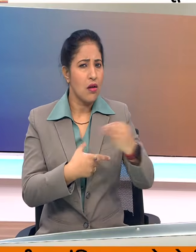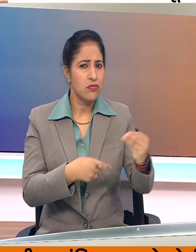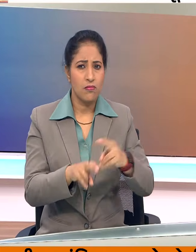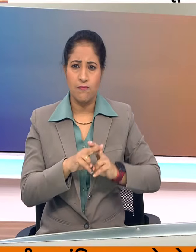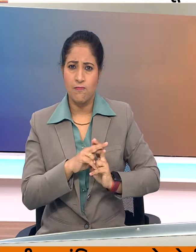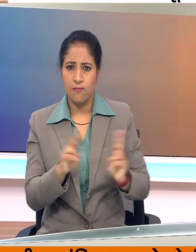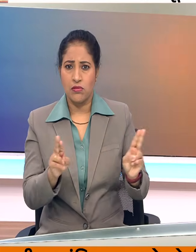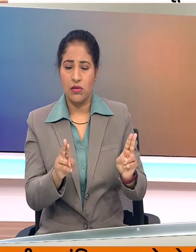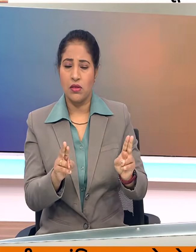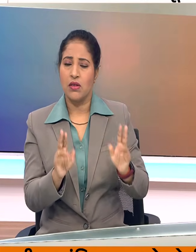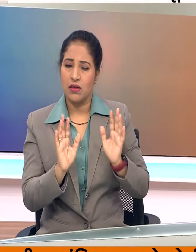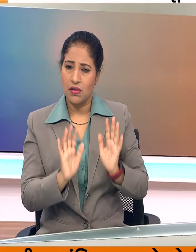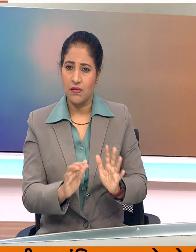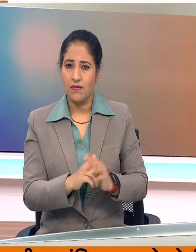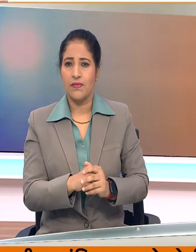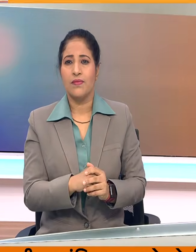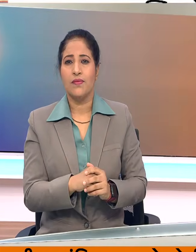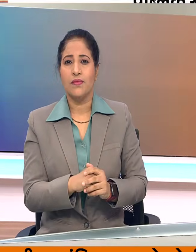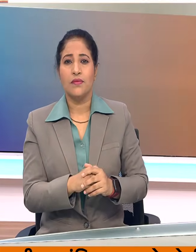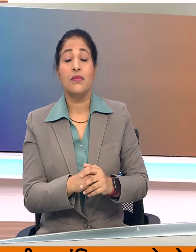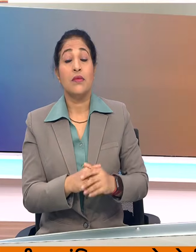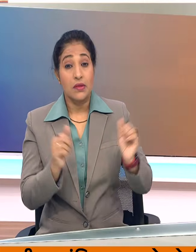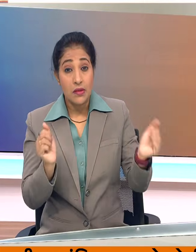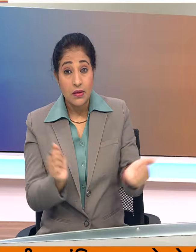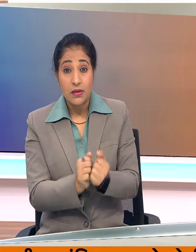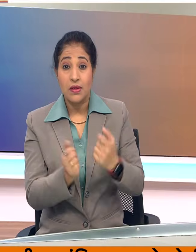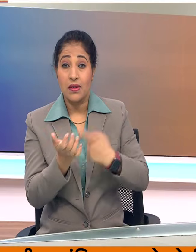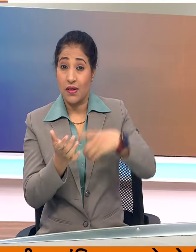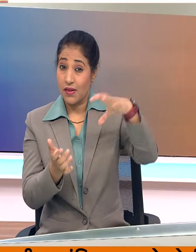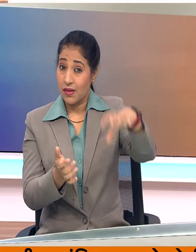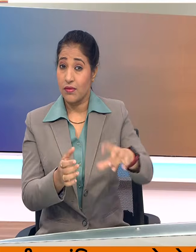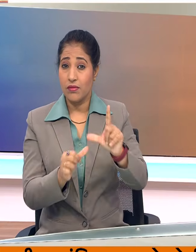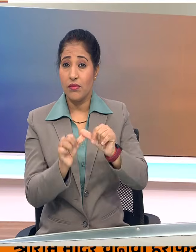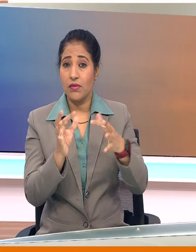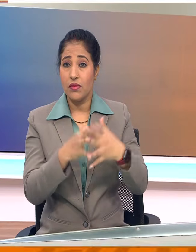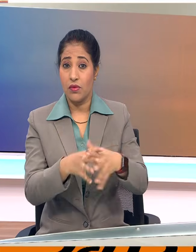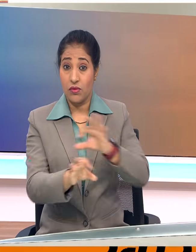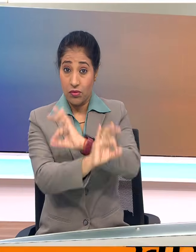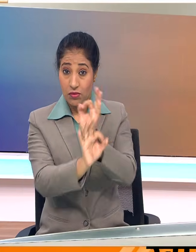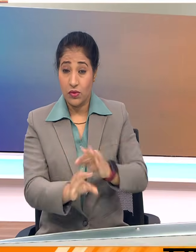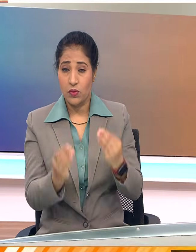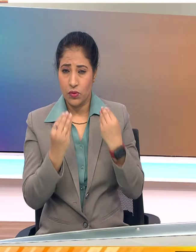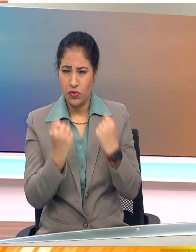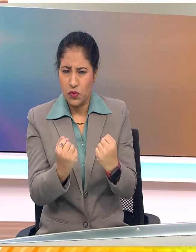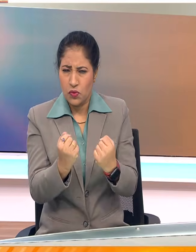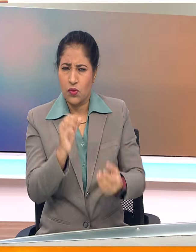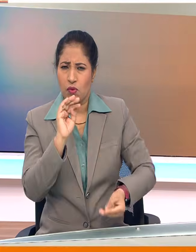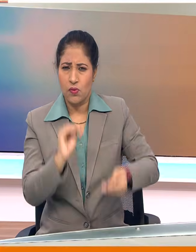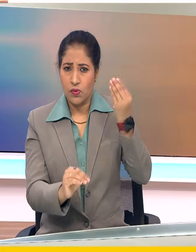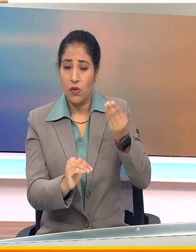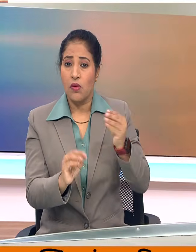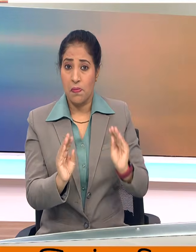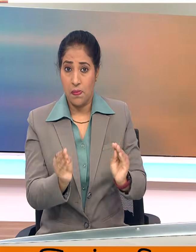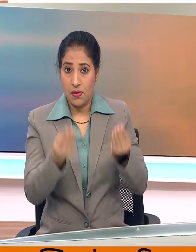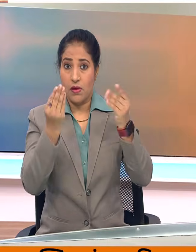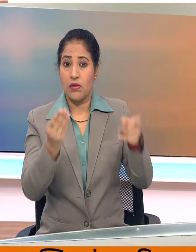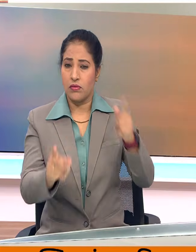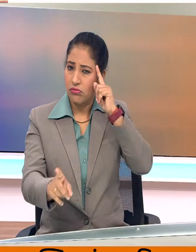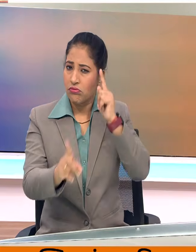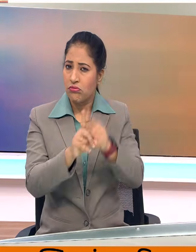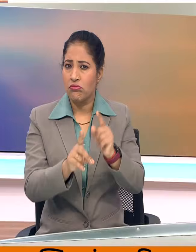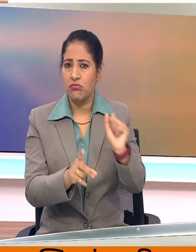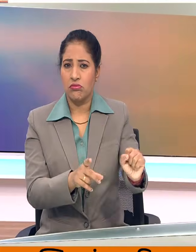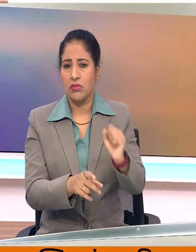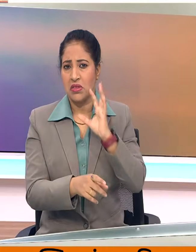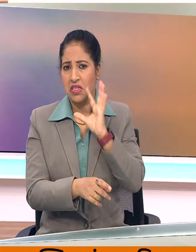तरह बाहर रखा जाएगा। साथ ही राज्य में कानून व्यवस्था को और अधिक सुदृढ़ करने के उद्देश्य